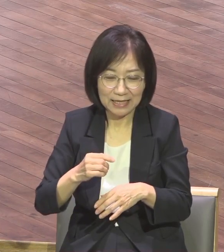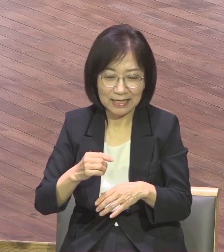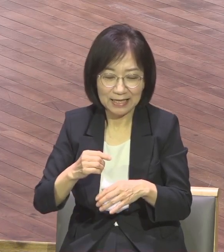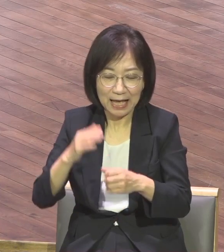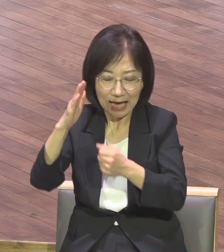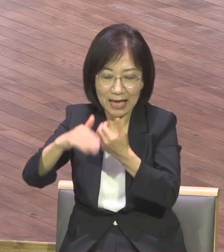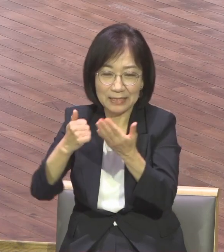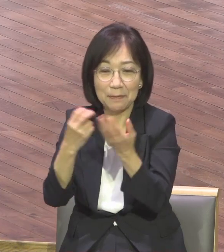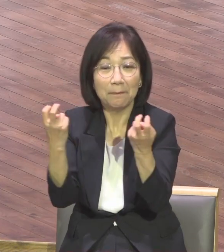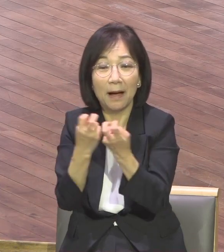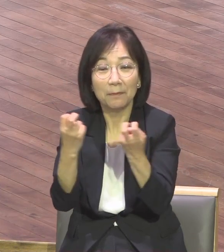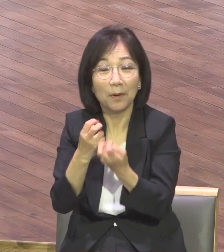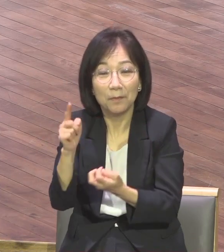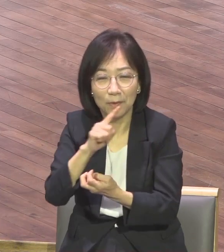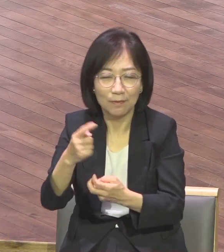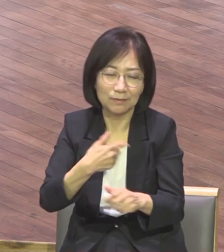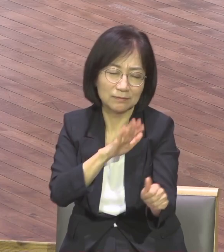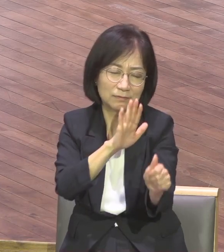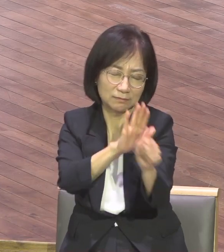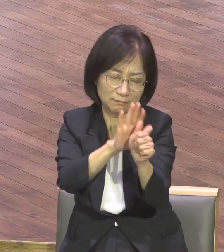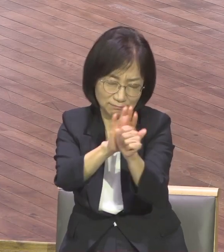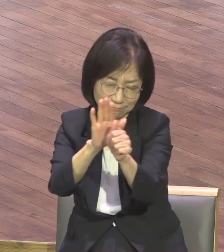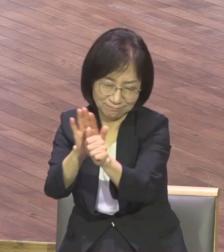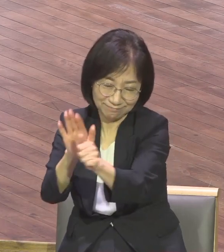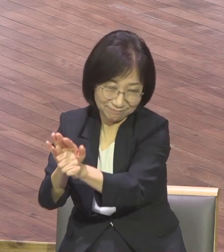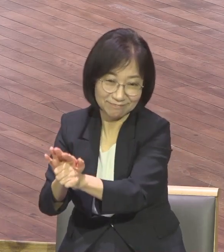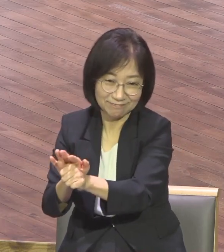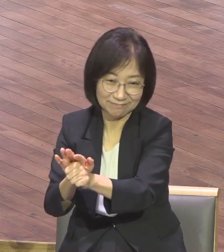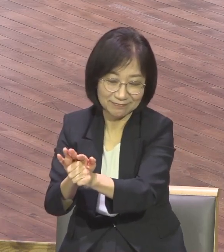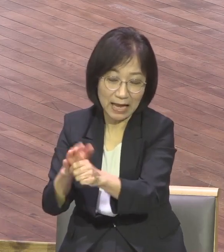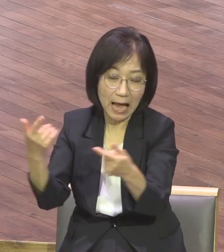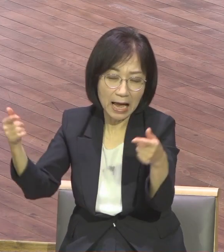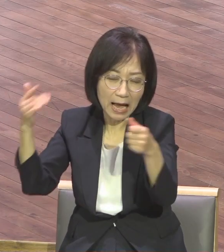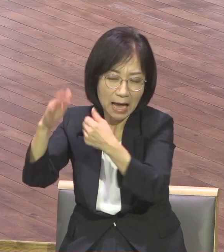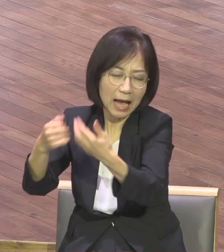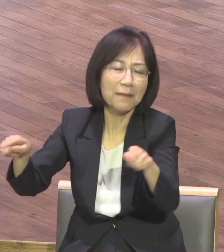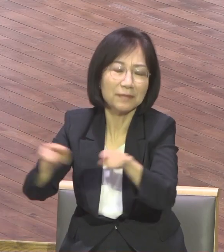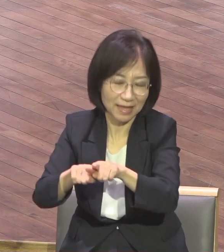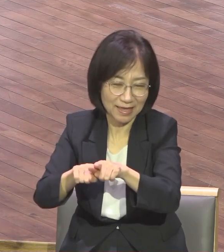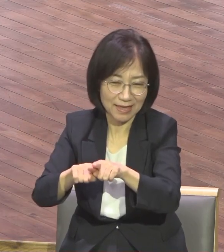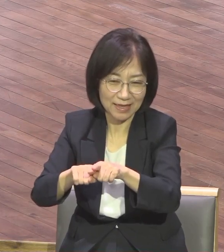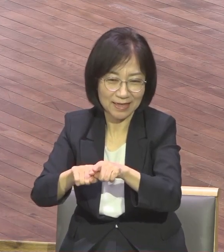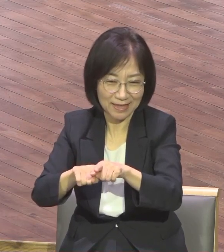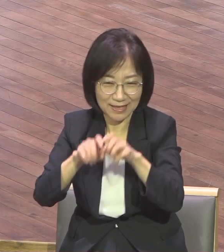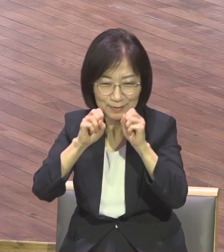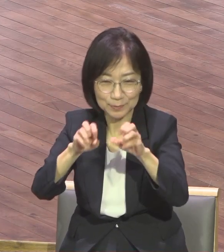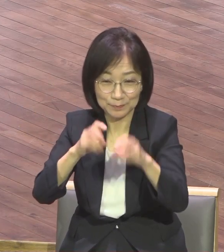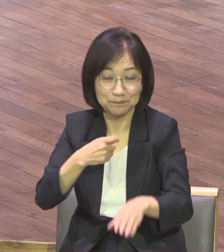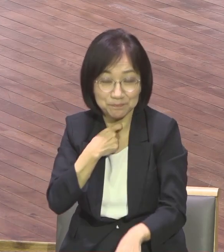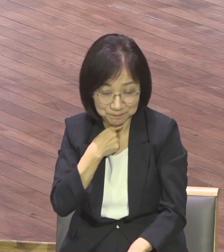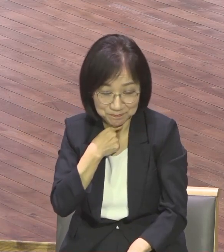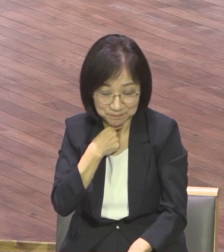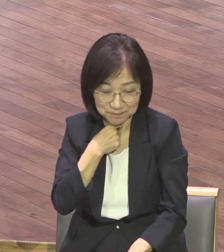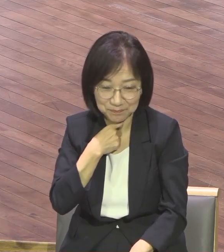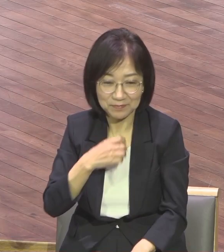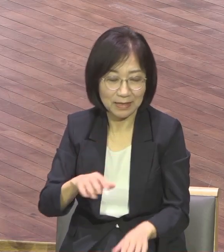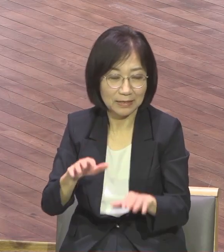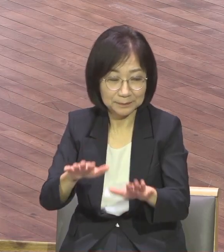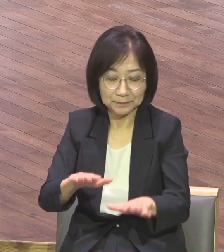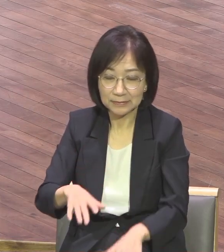우리 전태 선교사님이 그 태국 가가지고 신학교를 세워 제자들을 만들고 있다니까요. RTS를 세웠어요.